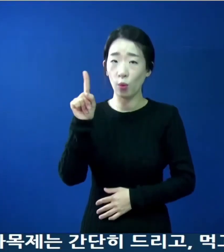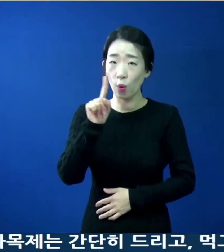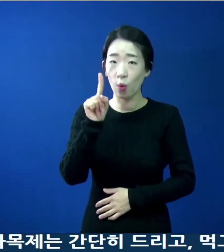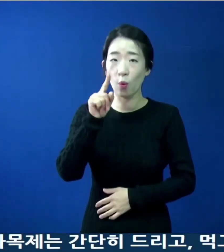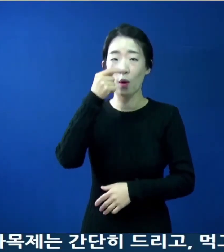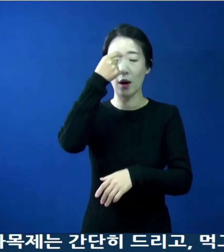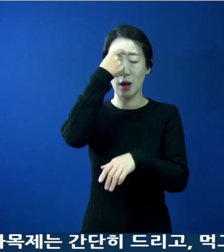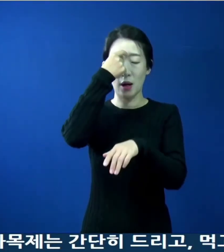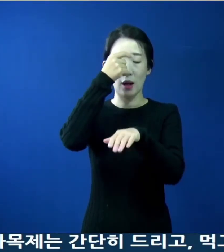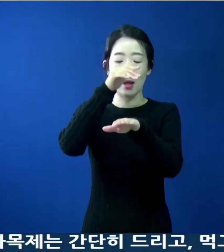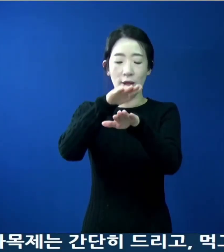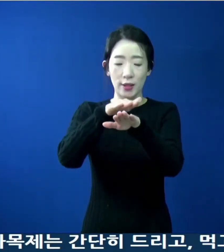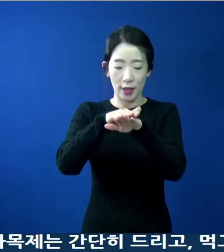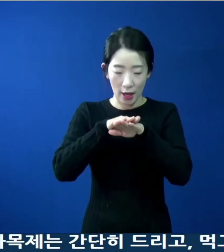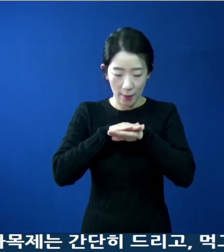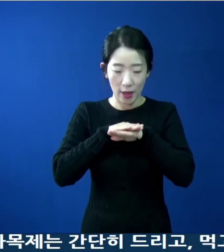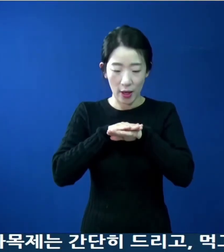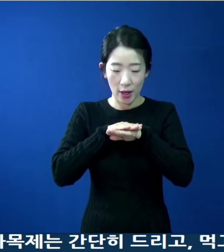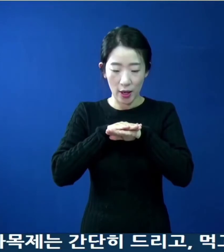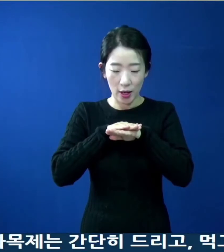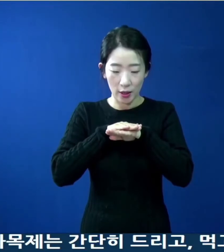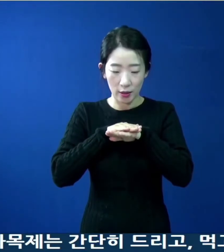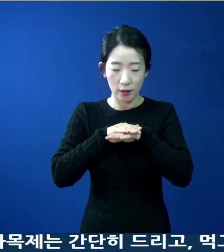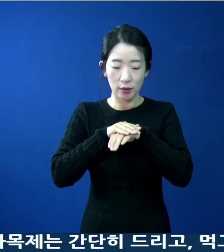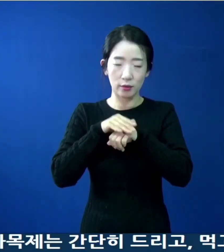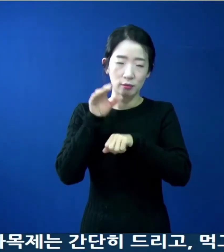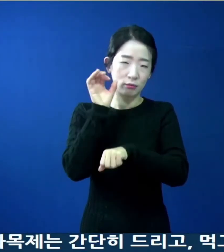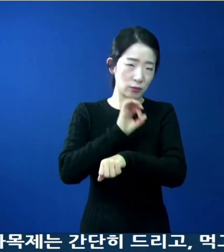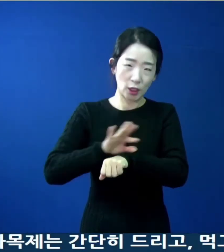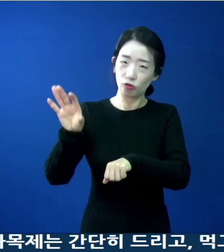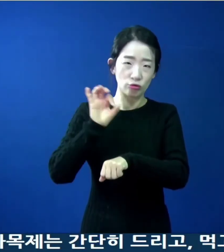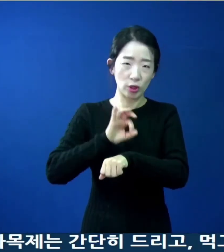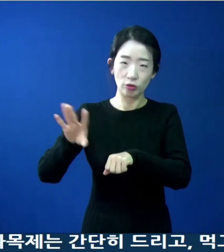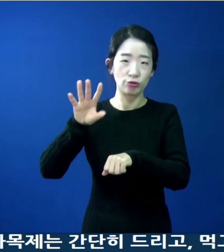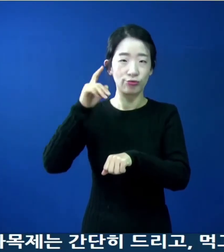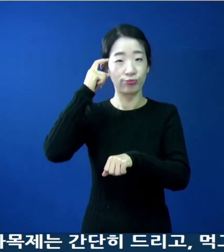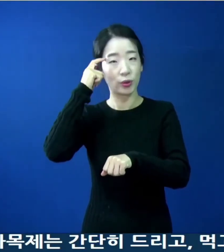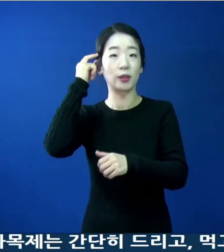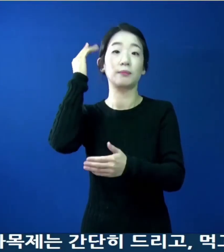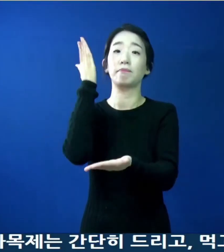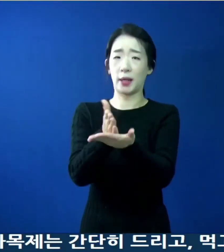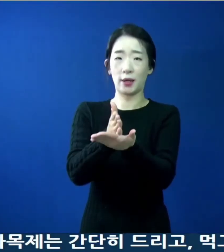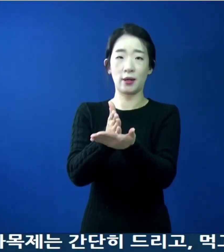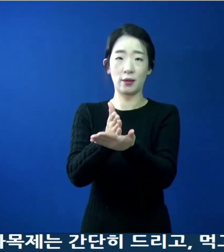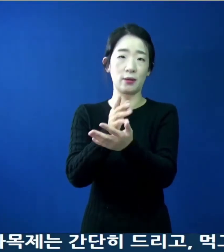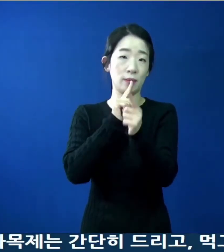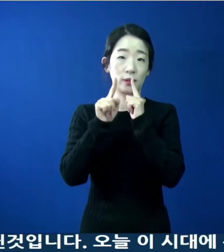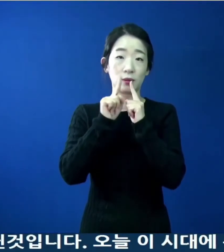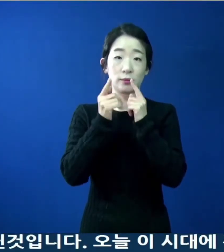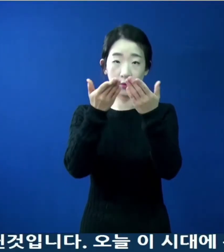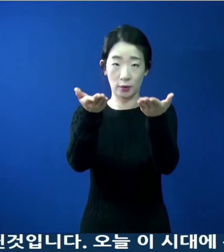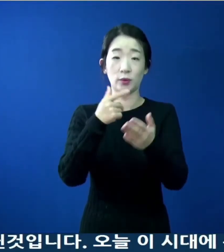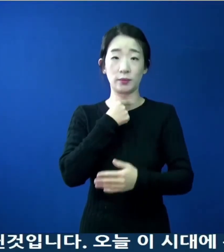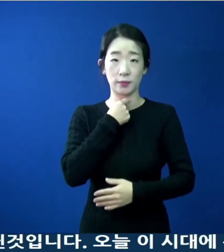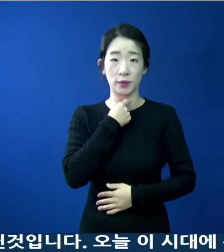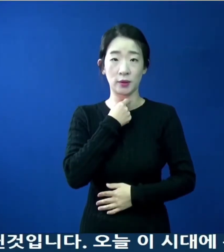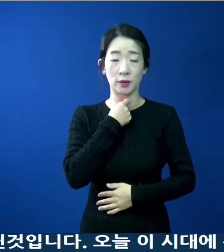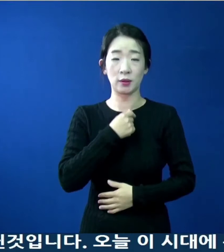예배를 소홀히 여기지 말라 하는 것이죠. 이